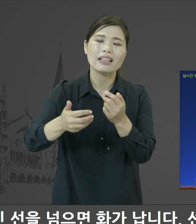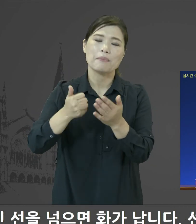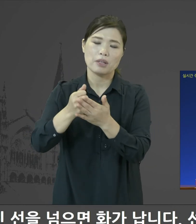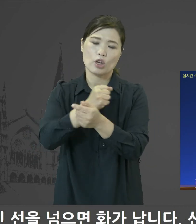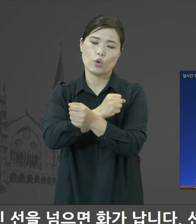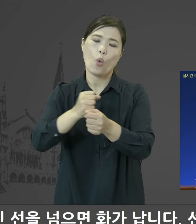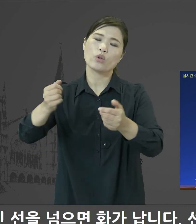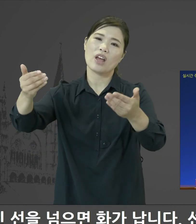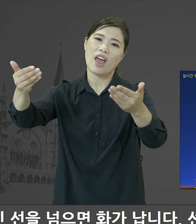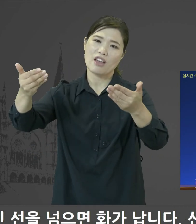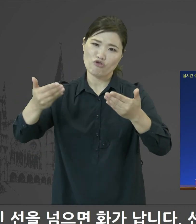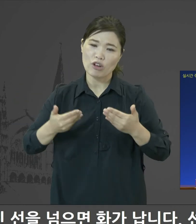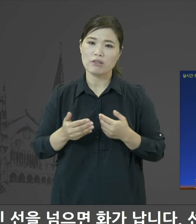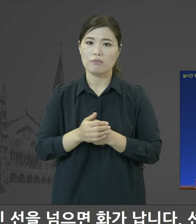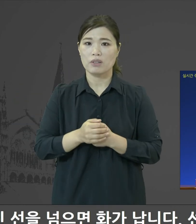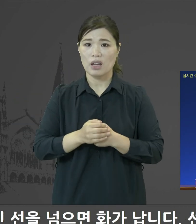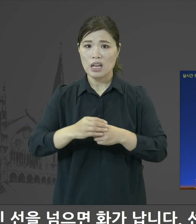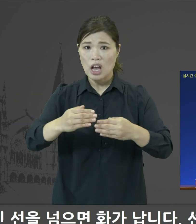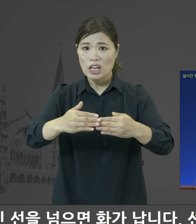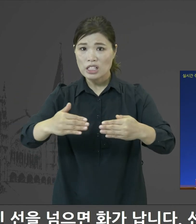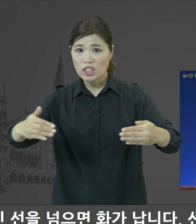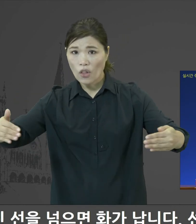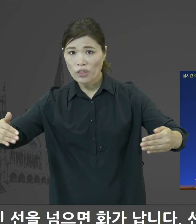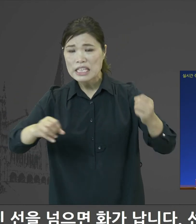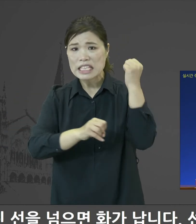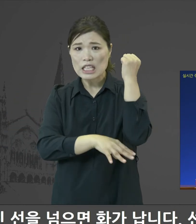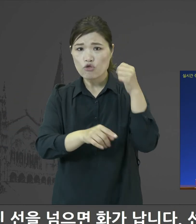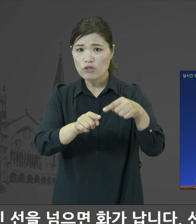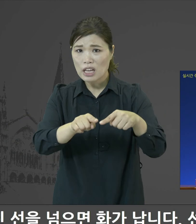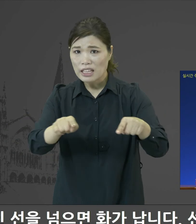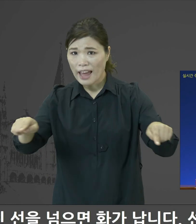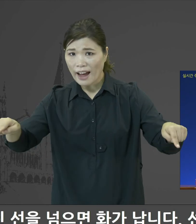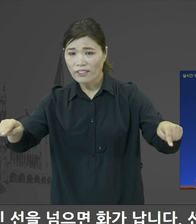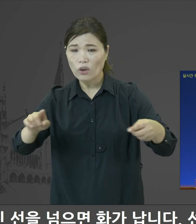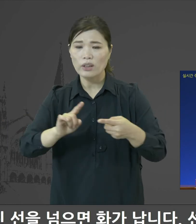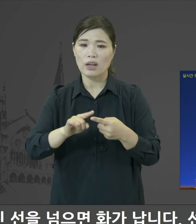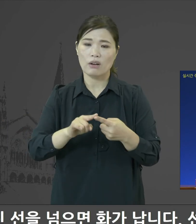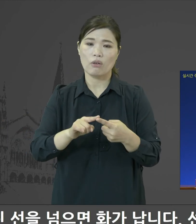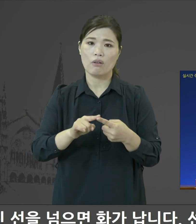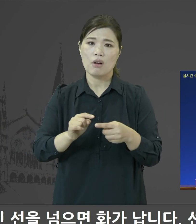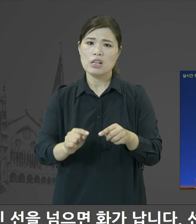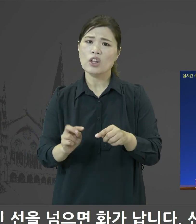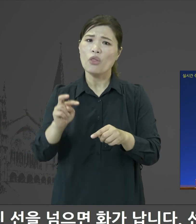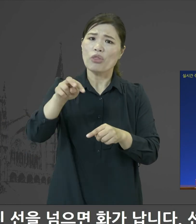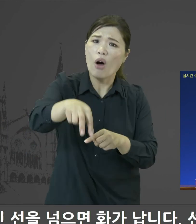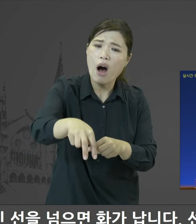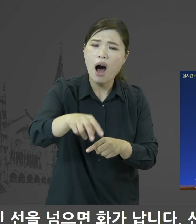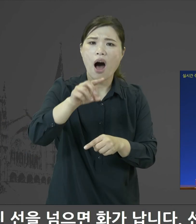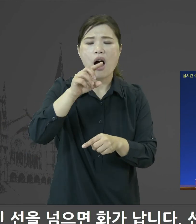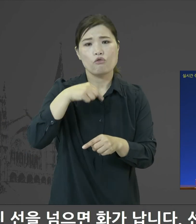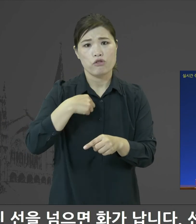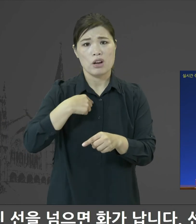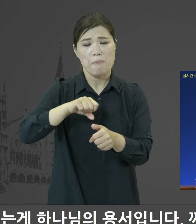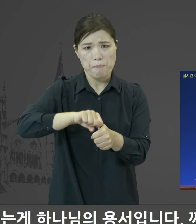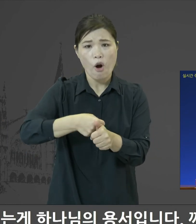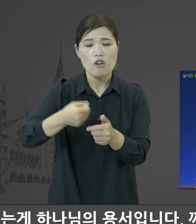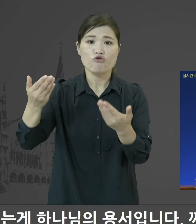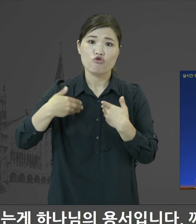안으로 우리가 그 선을 깨고 들어갔는데, 깨고 들어온 우리를 벌할 수 있었습니다. 여러분, 그